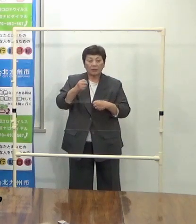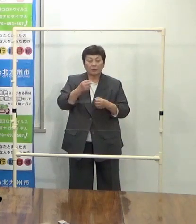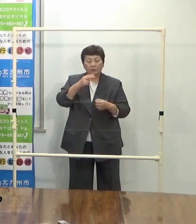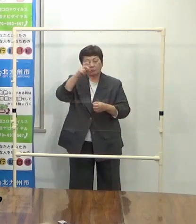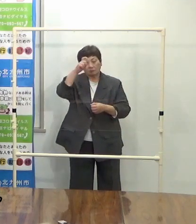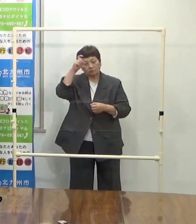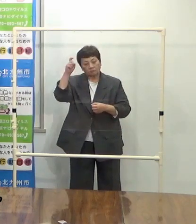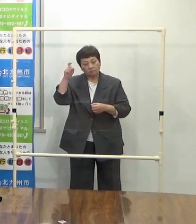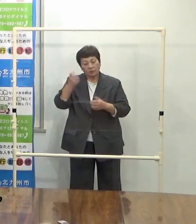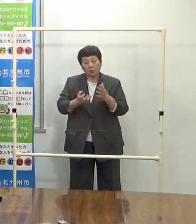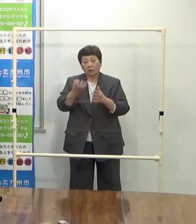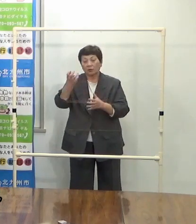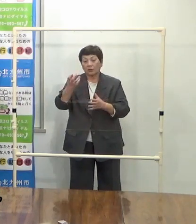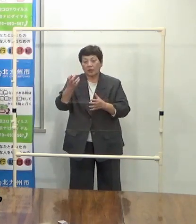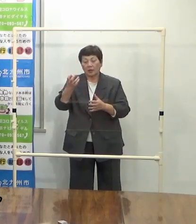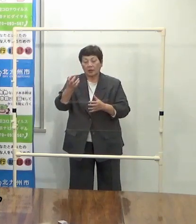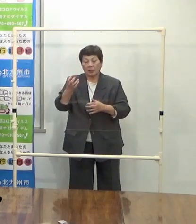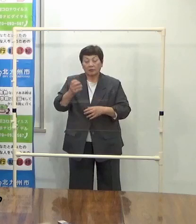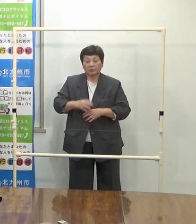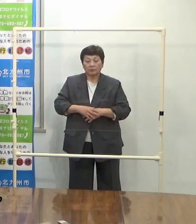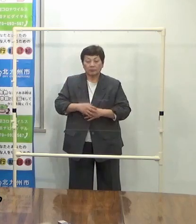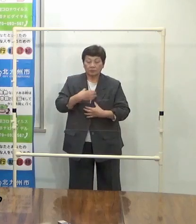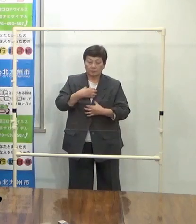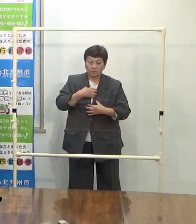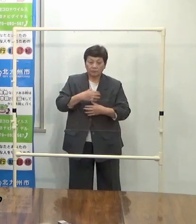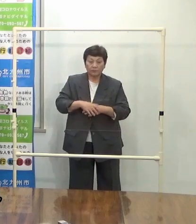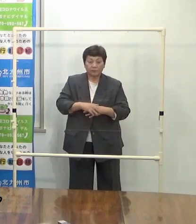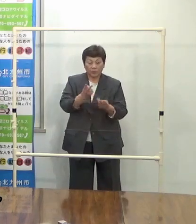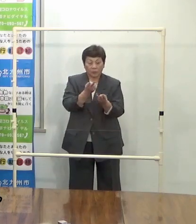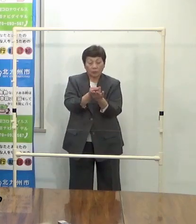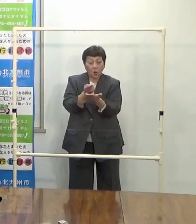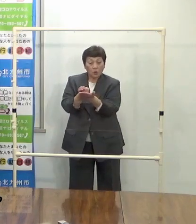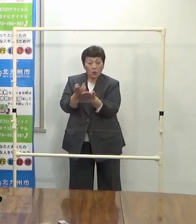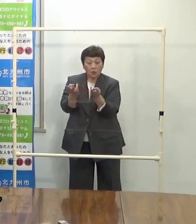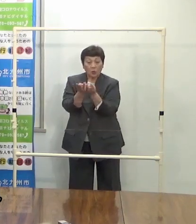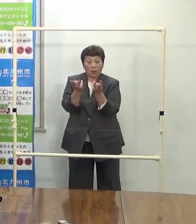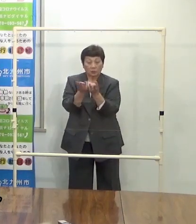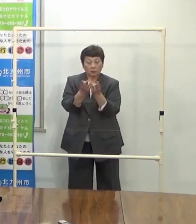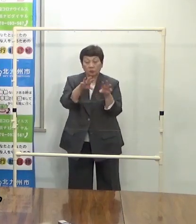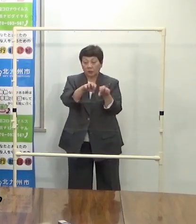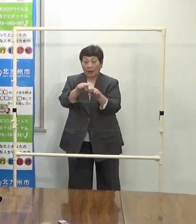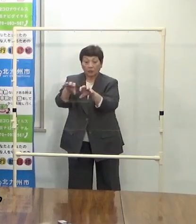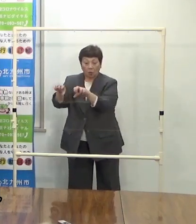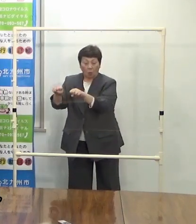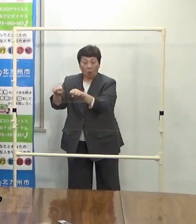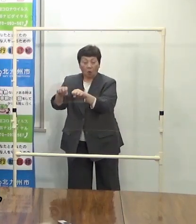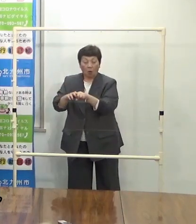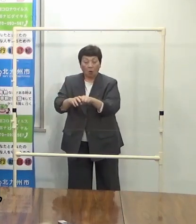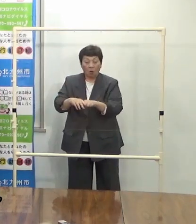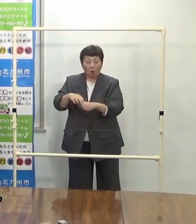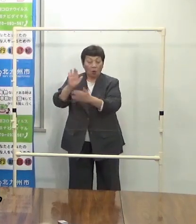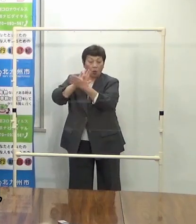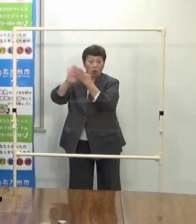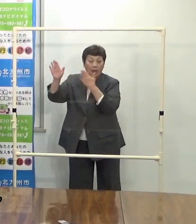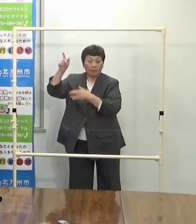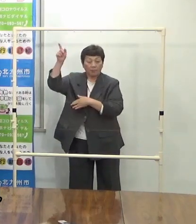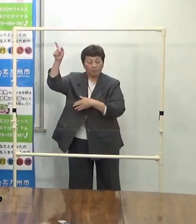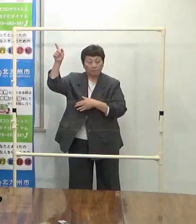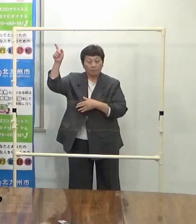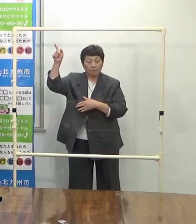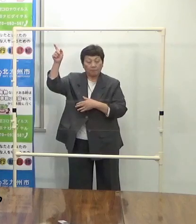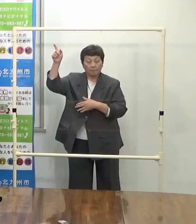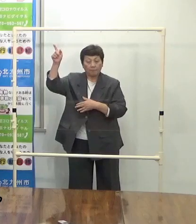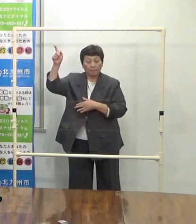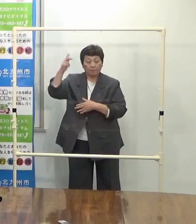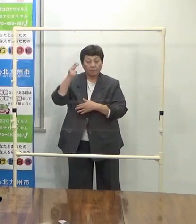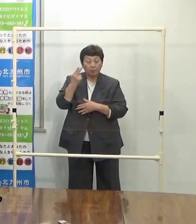。したがいまして、この病床の確保というのは福岡県か